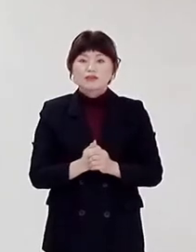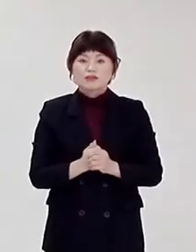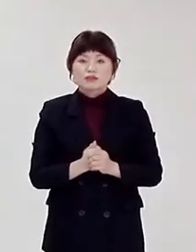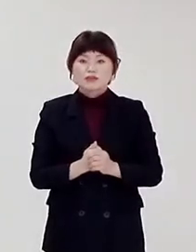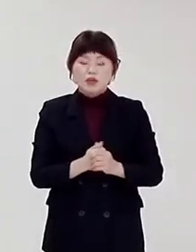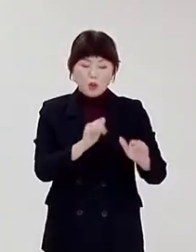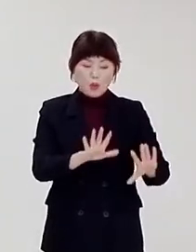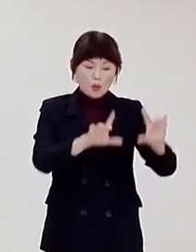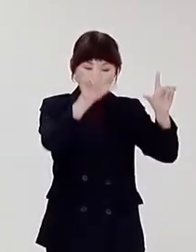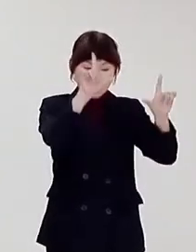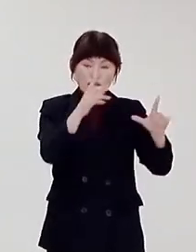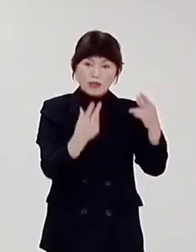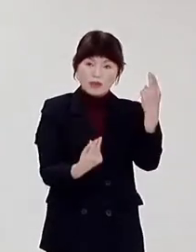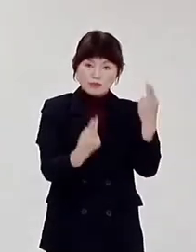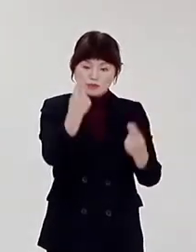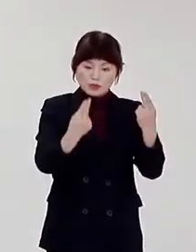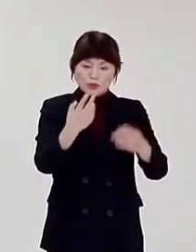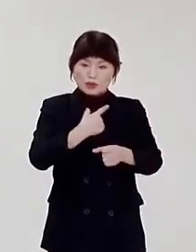1,275억 원이 증액된